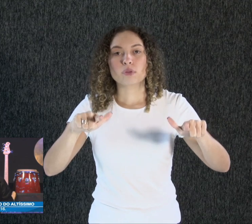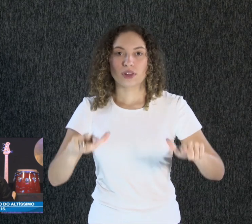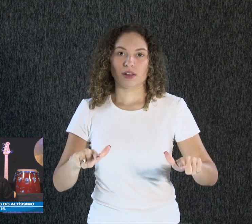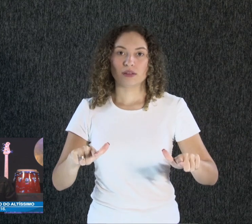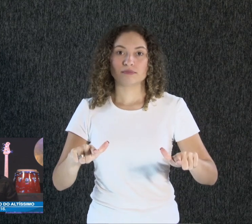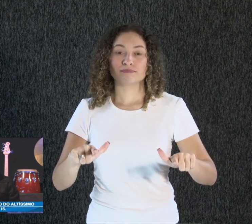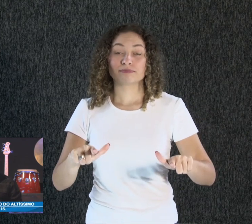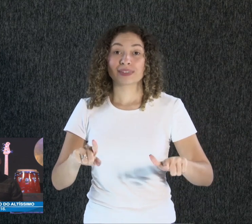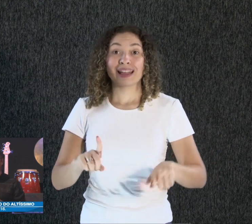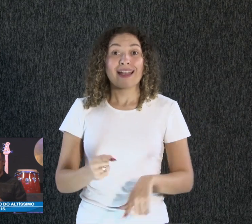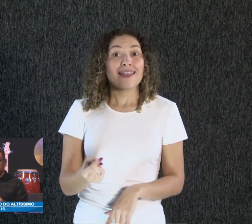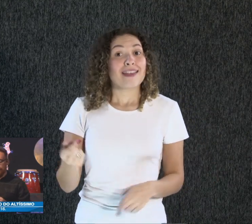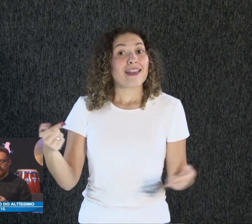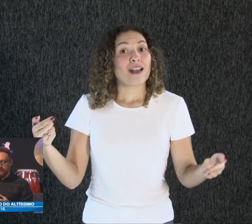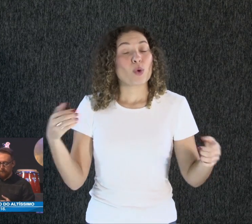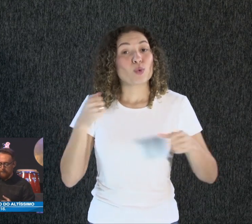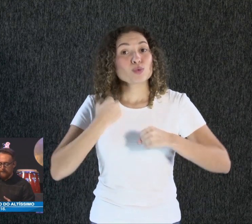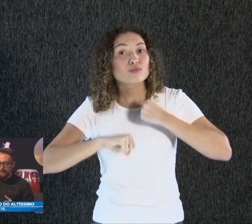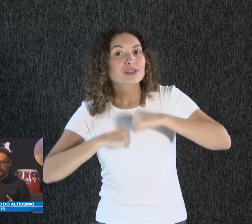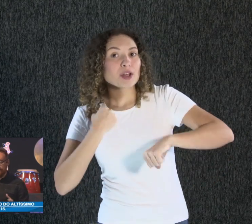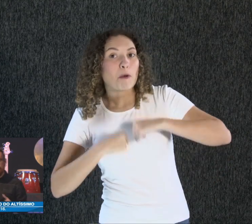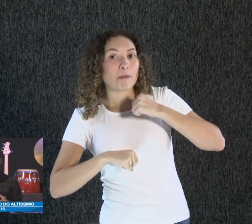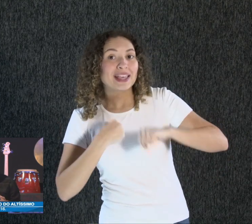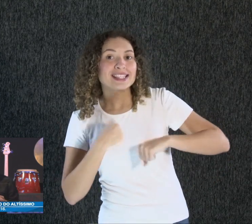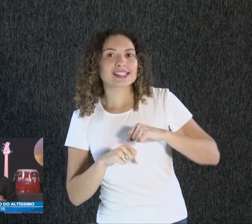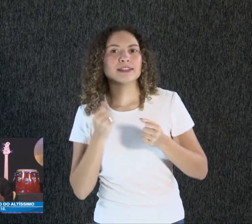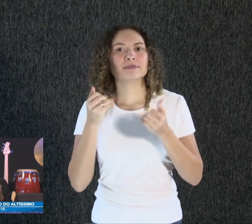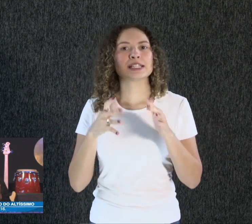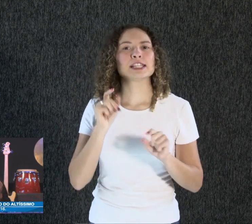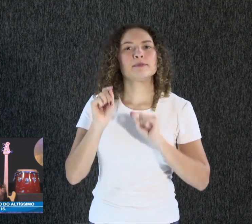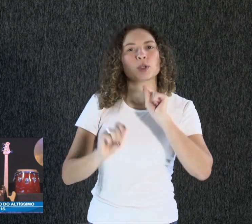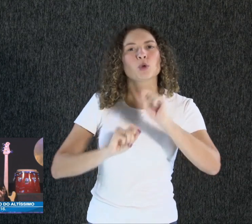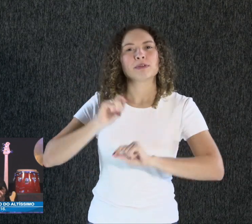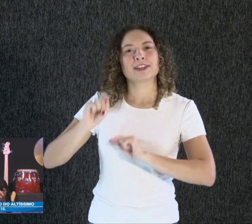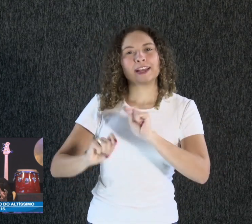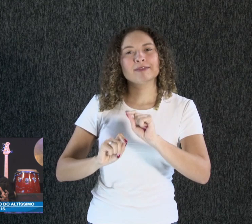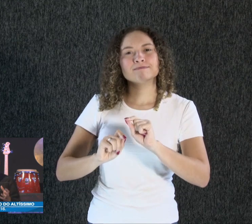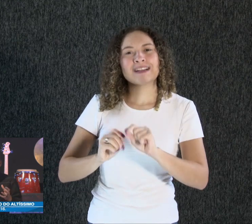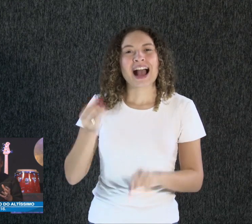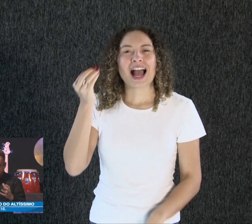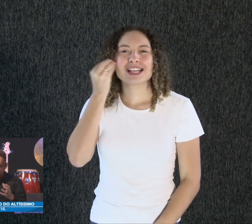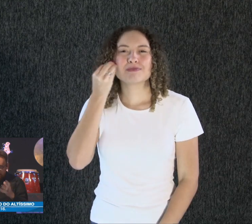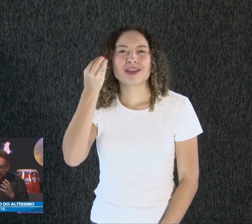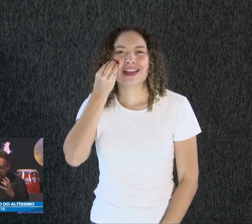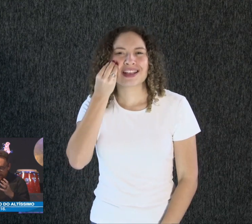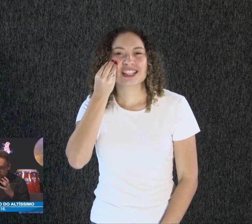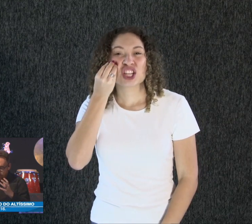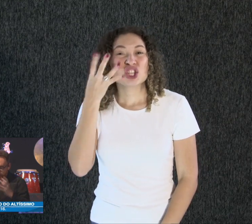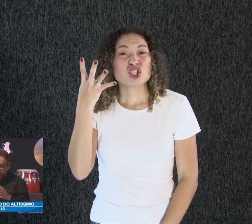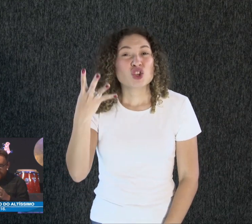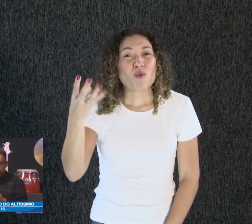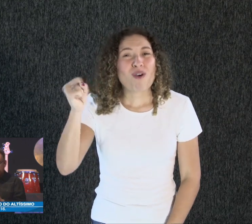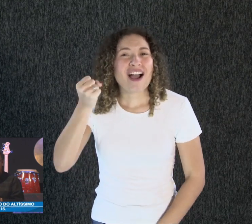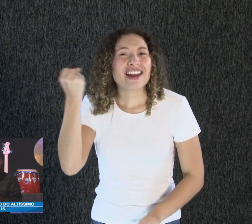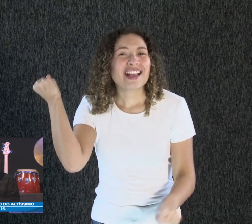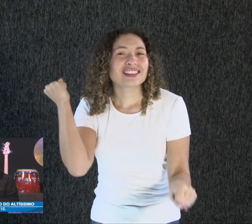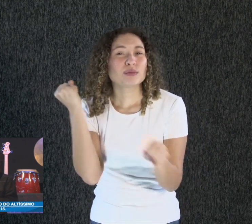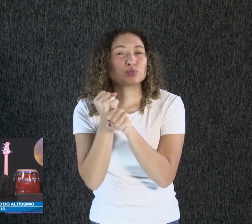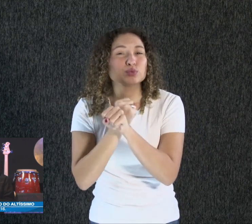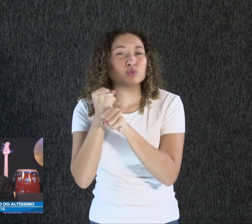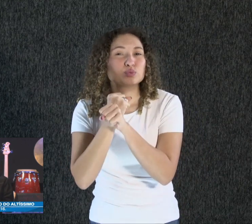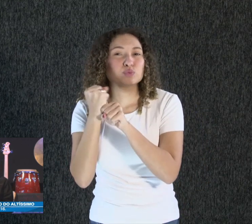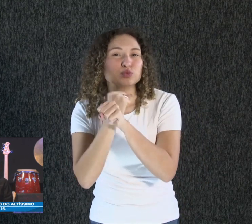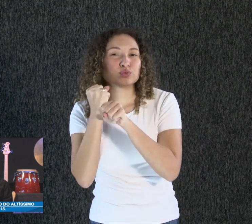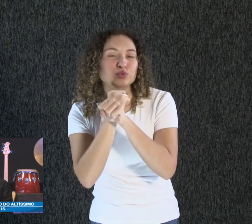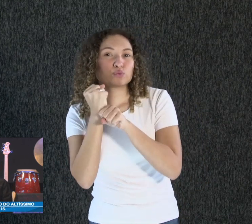deserto. E o salmista aqui, ele tomou aquela experiência de 40 anos do povo de Israel no